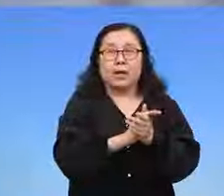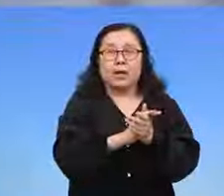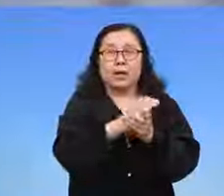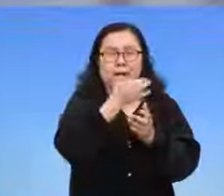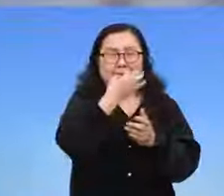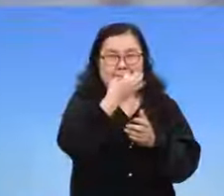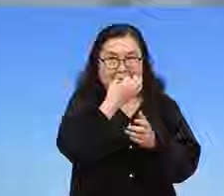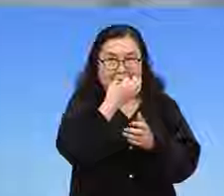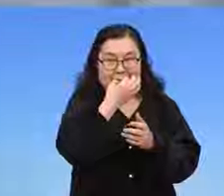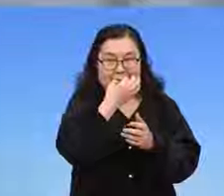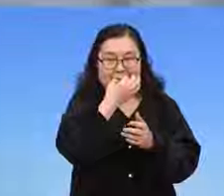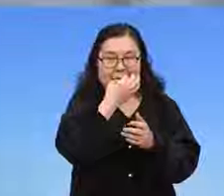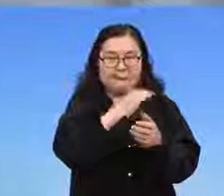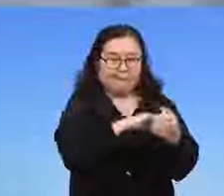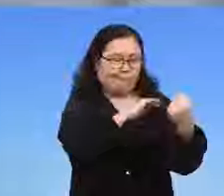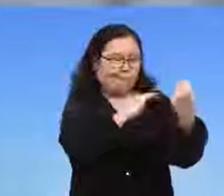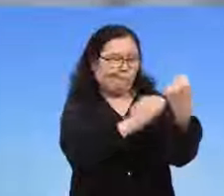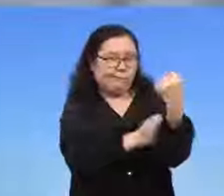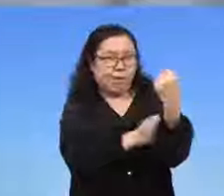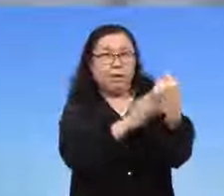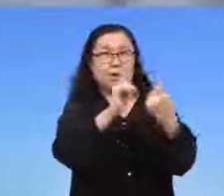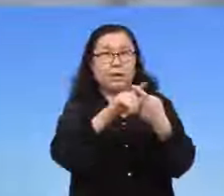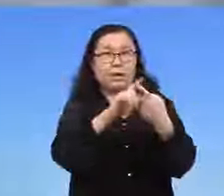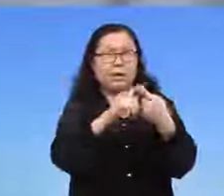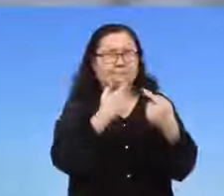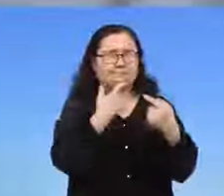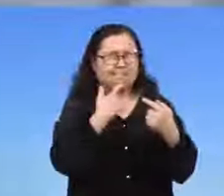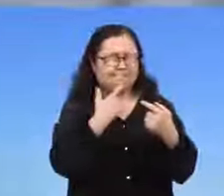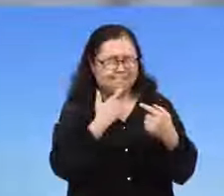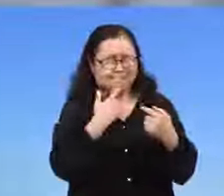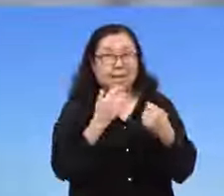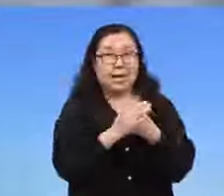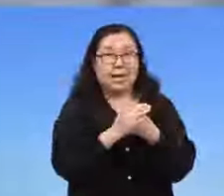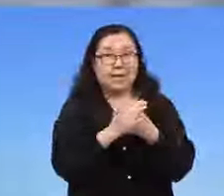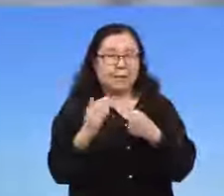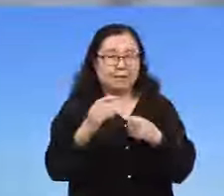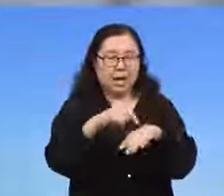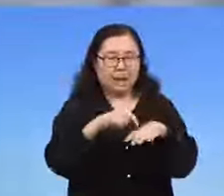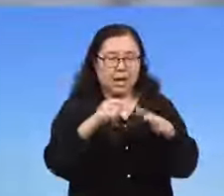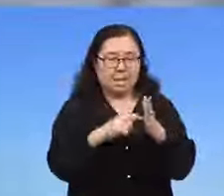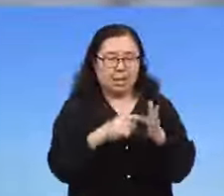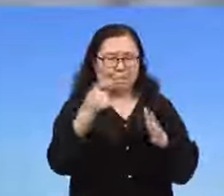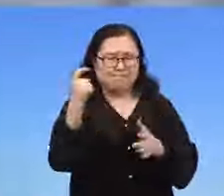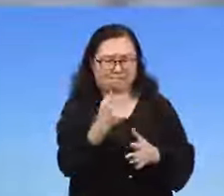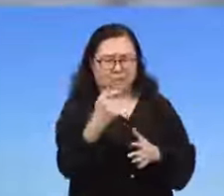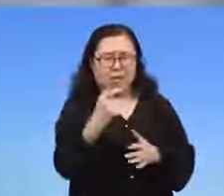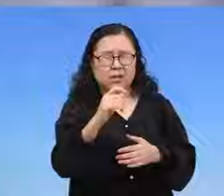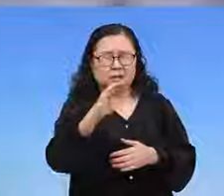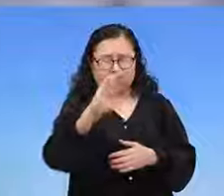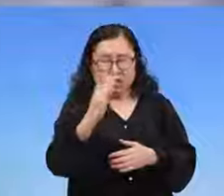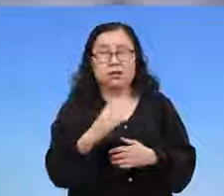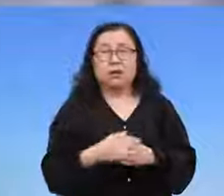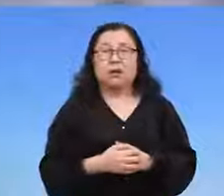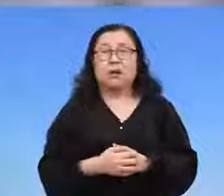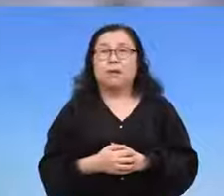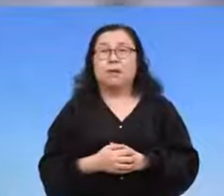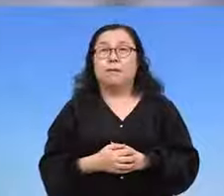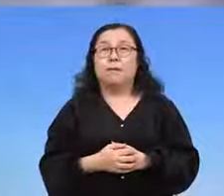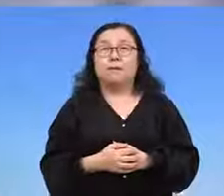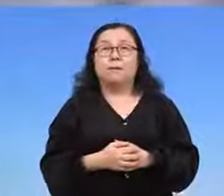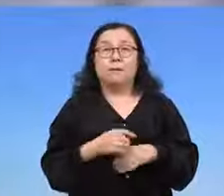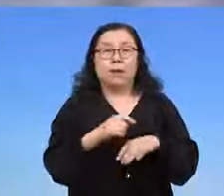내면에 도사리고 있는 그 집권욕 때문에 너무너무 지금 집착하고 경직되는 겁니다. 아마도 헤롯